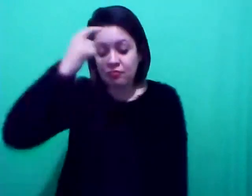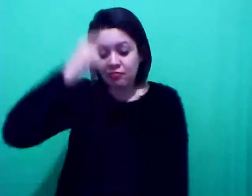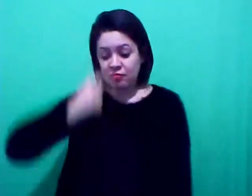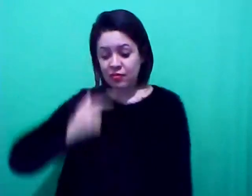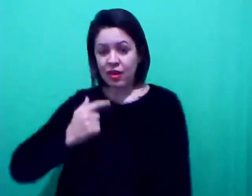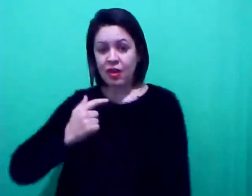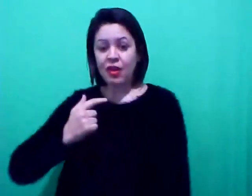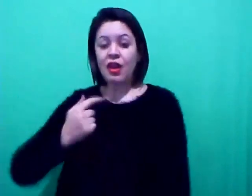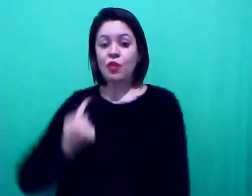ler?